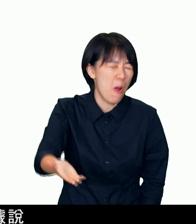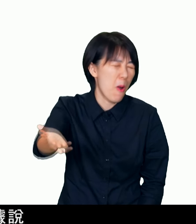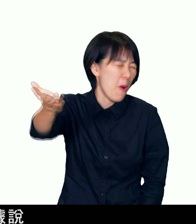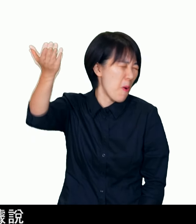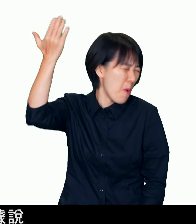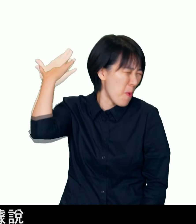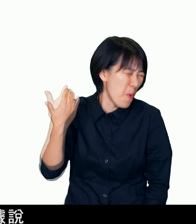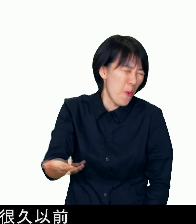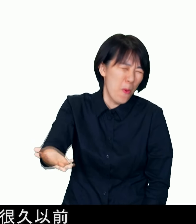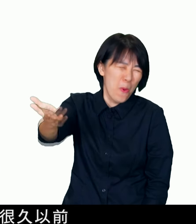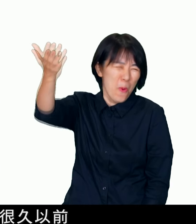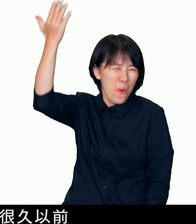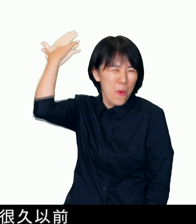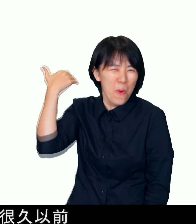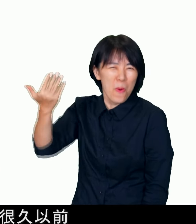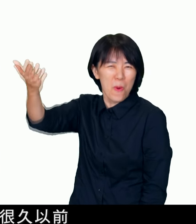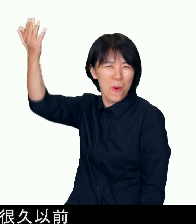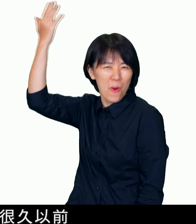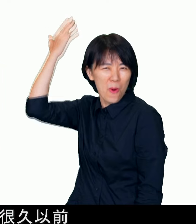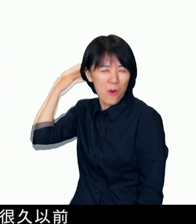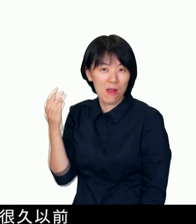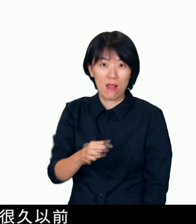说，在很久很久以前，